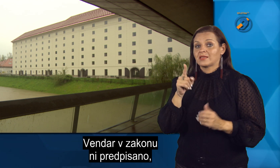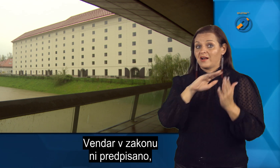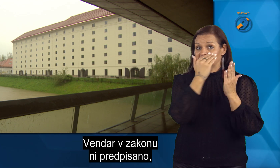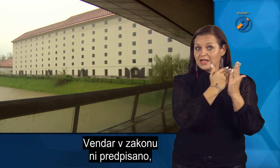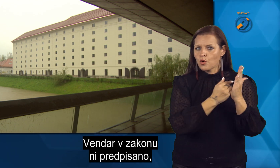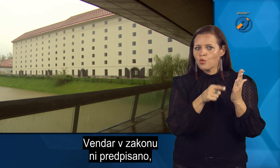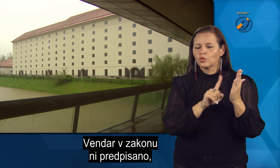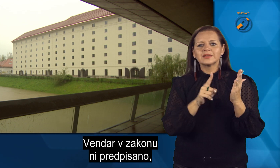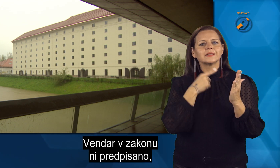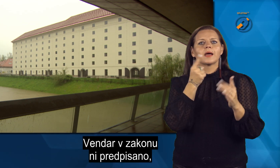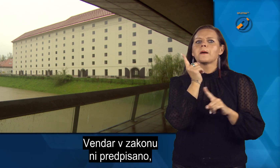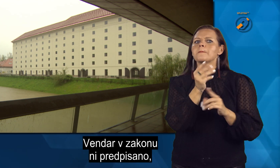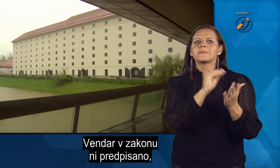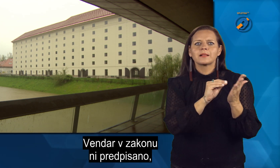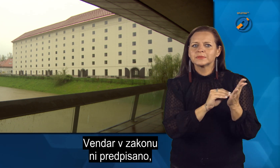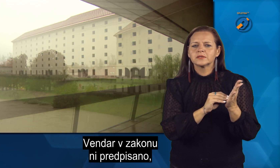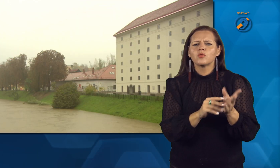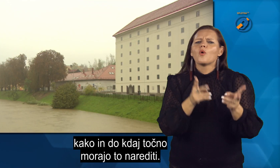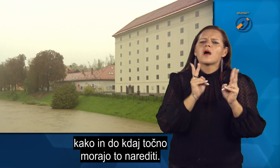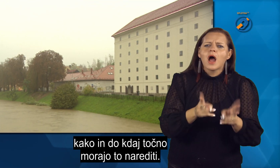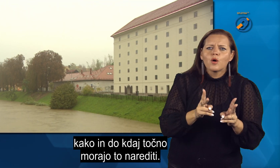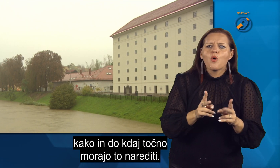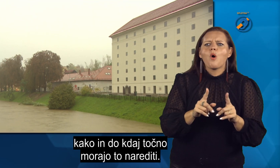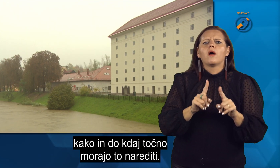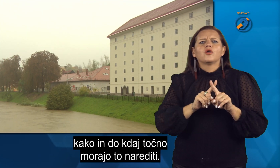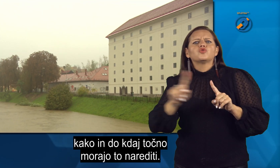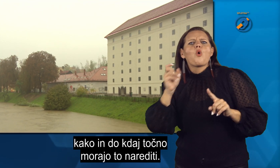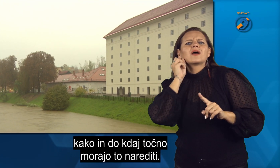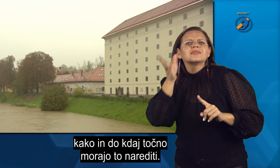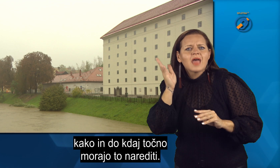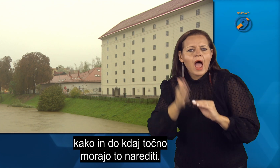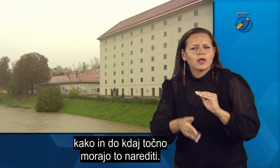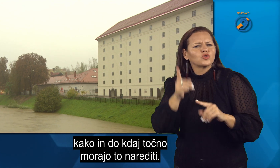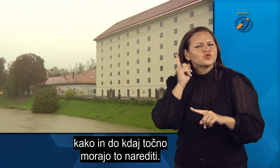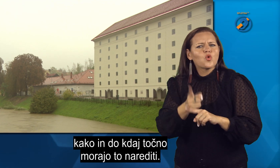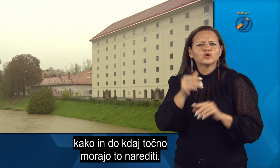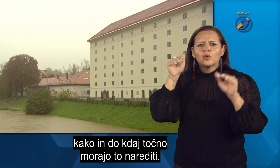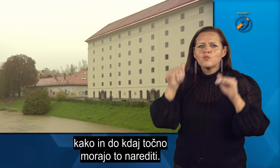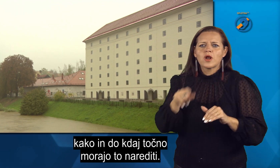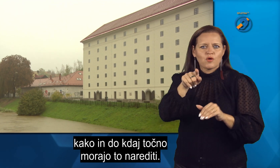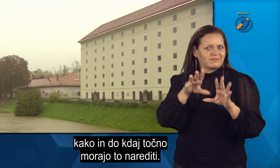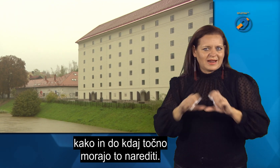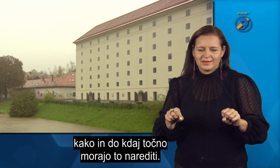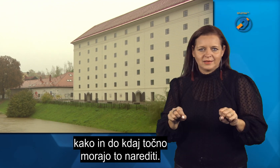Vendar v zakonu ni predpisano, kako in dokdaj točno morajo to narediti.